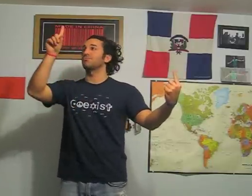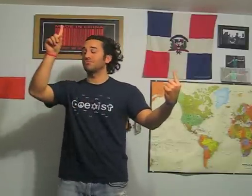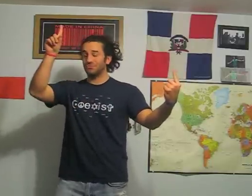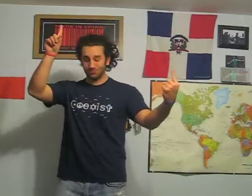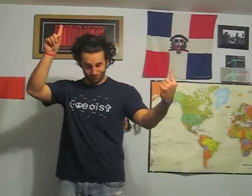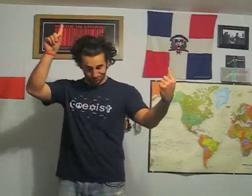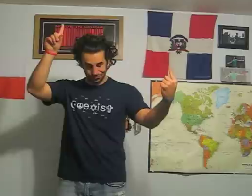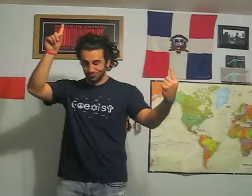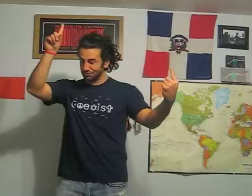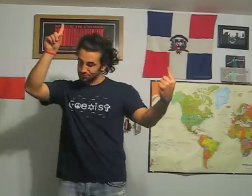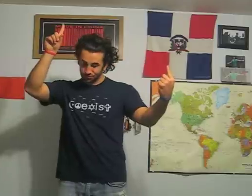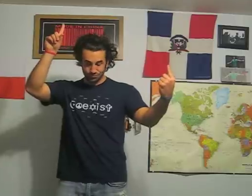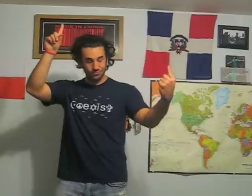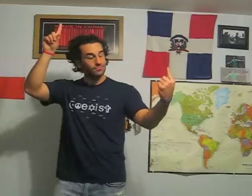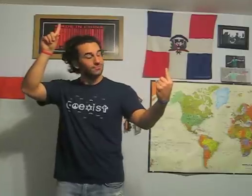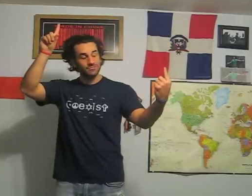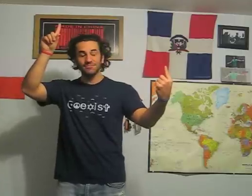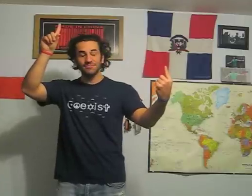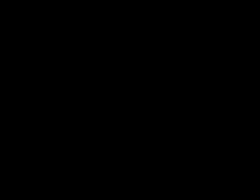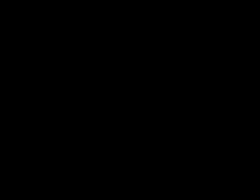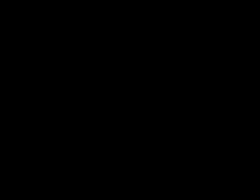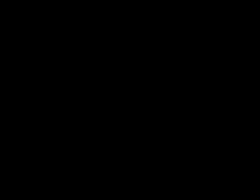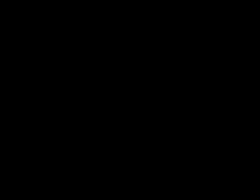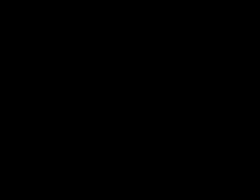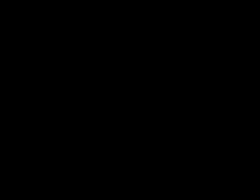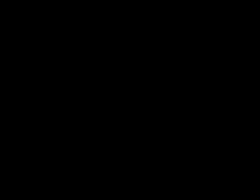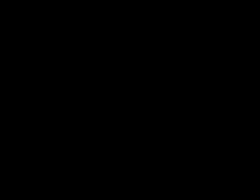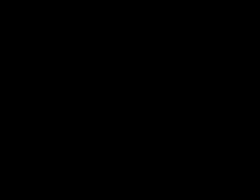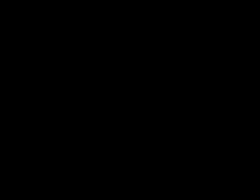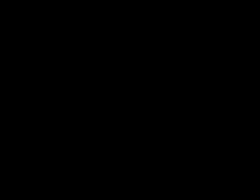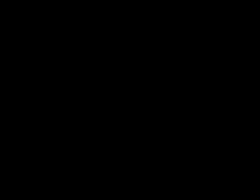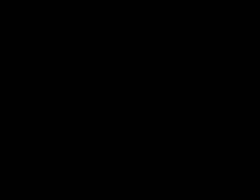quisiera tu te desvelas y te desvelas